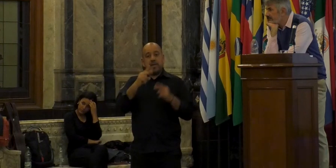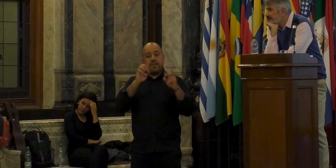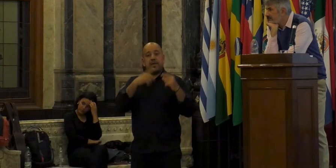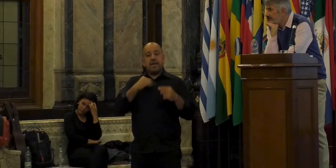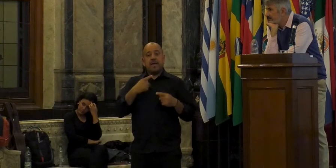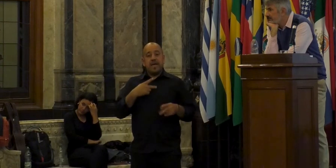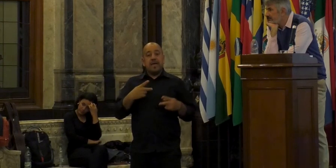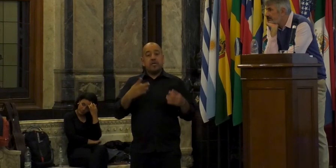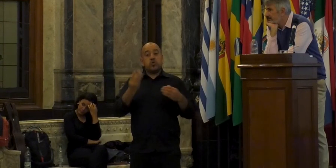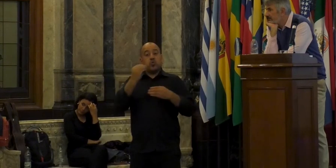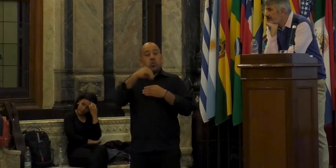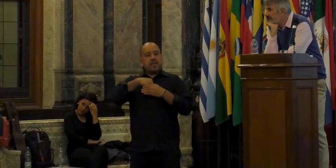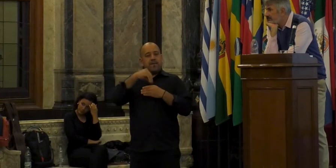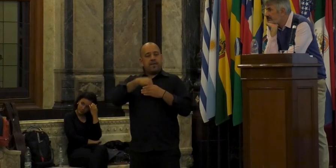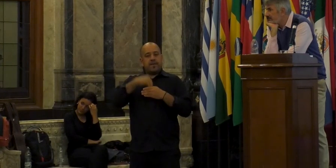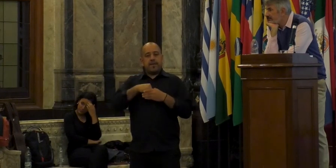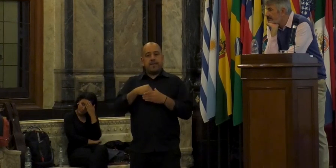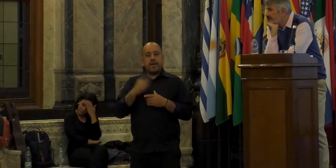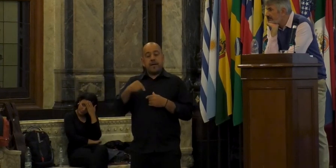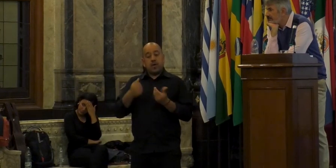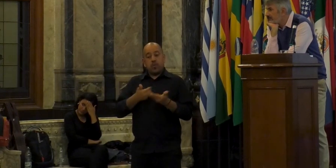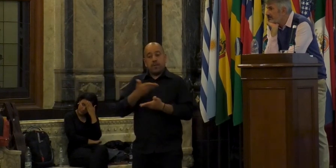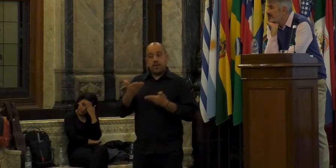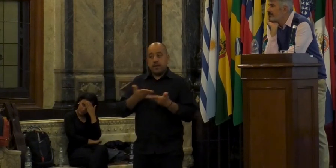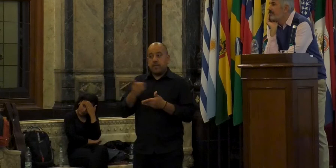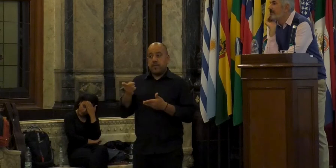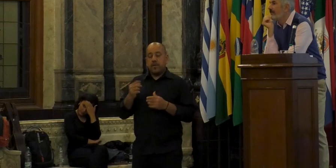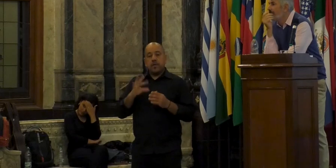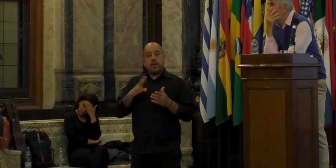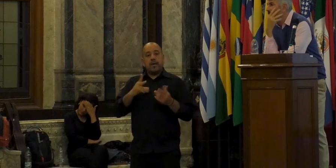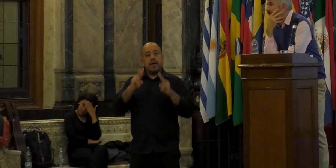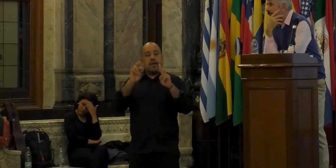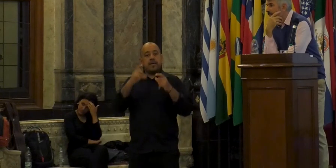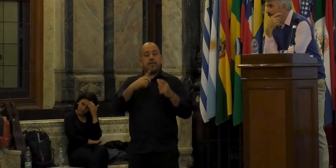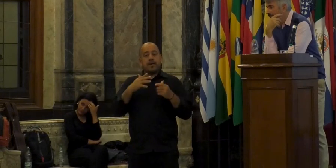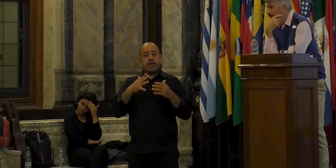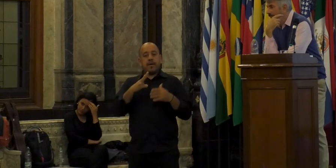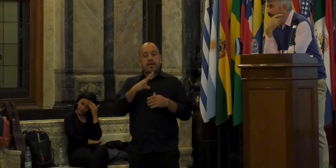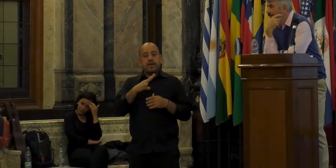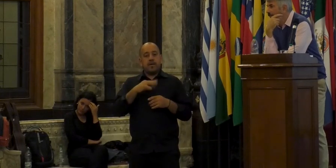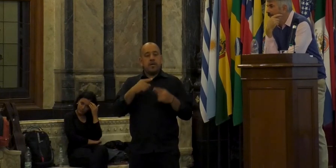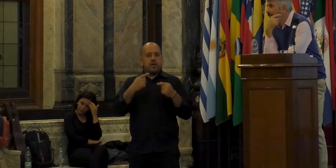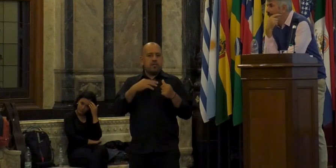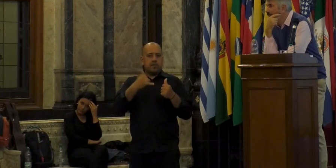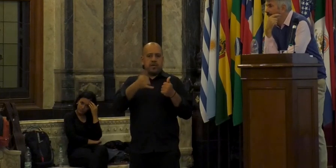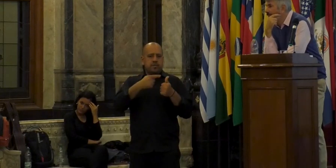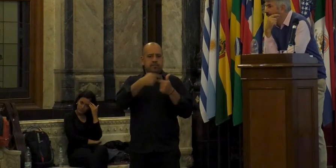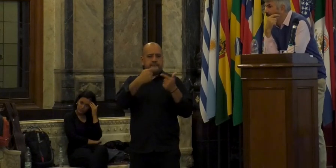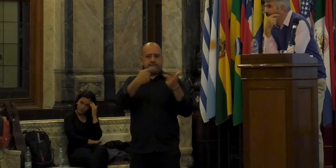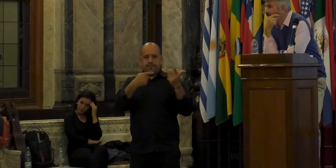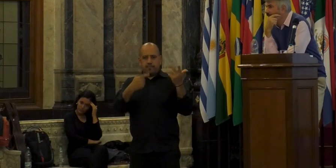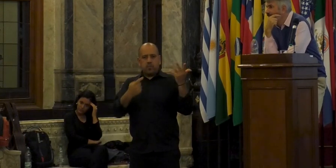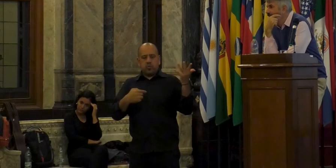subjetividad. Precisamente compartíamos con las colegas aquí, subrayando de las múltiples aristas que tiene la